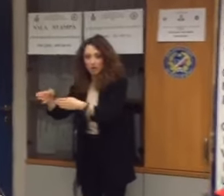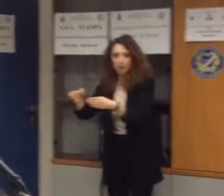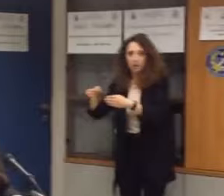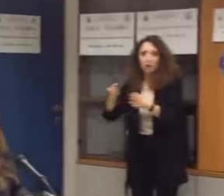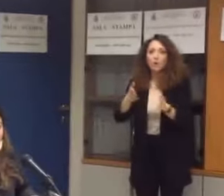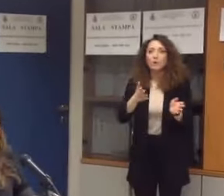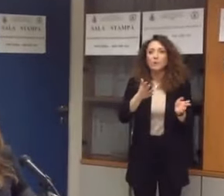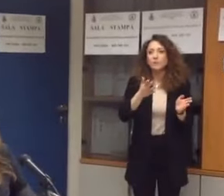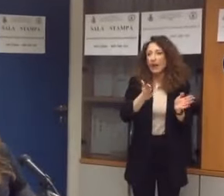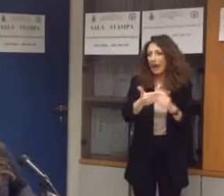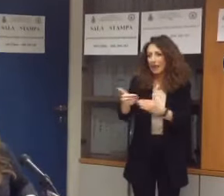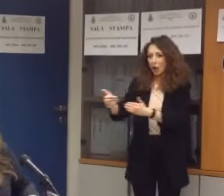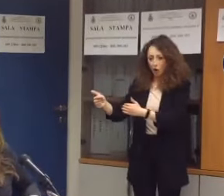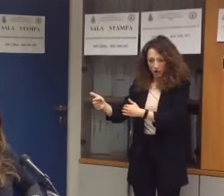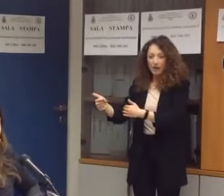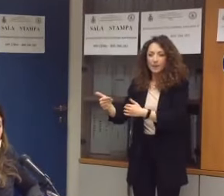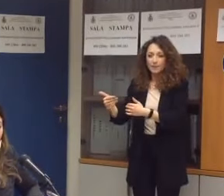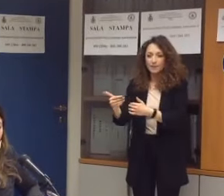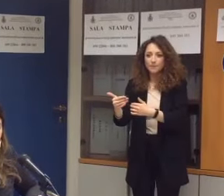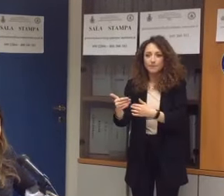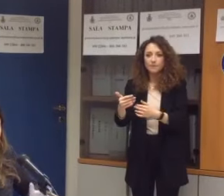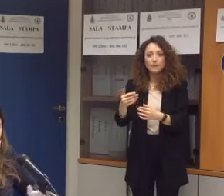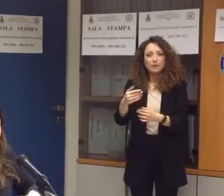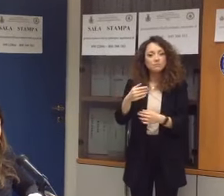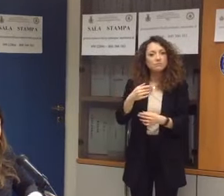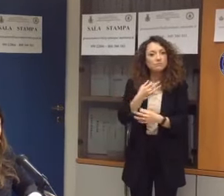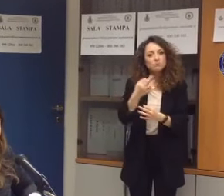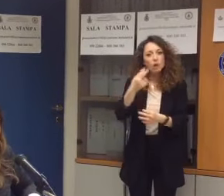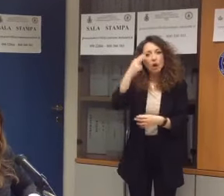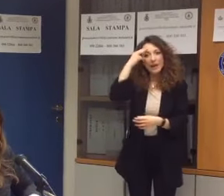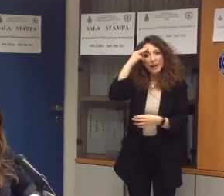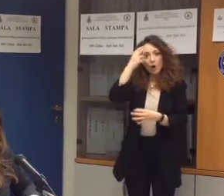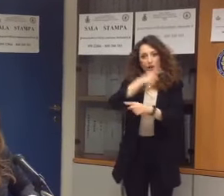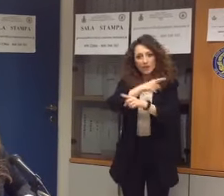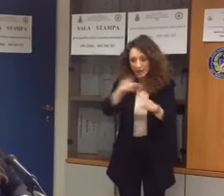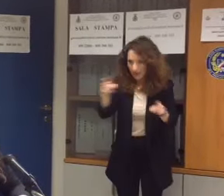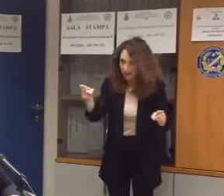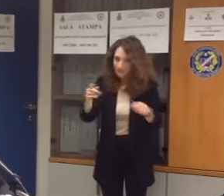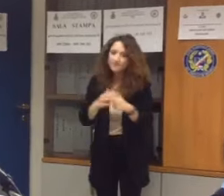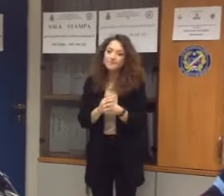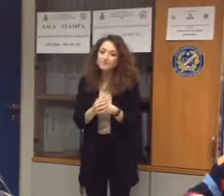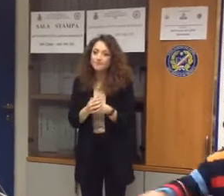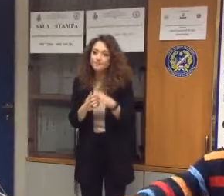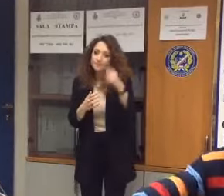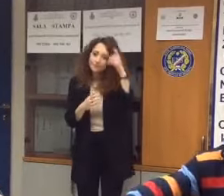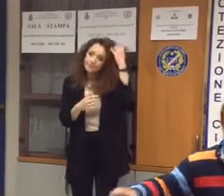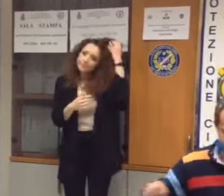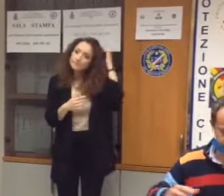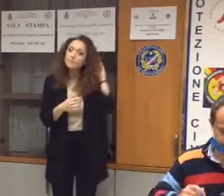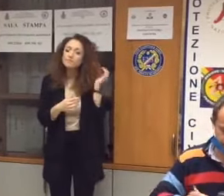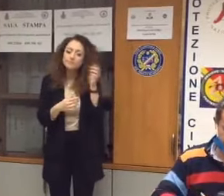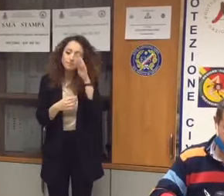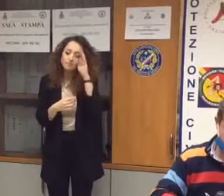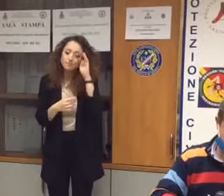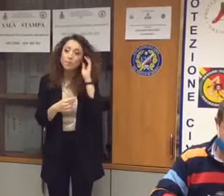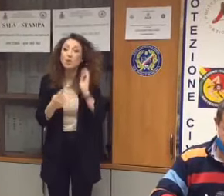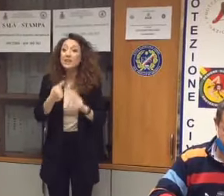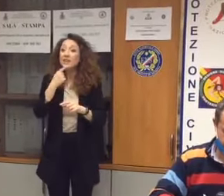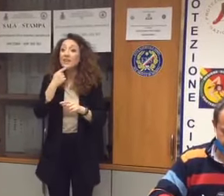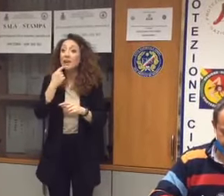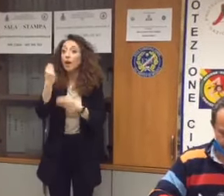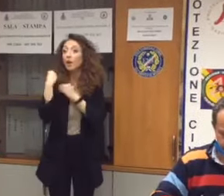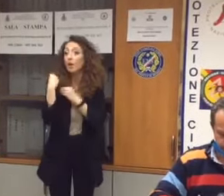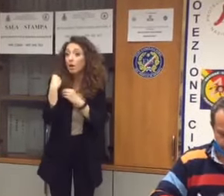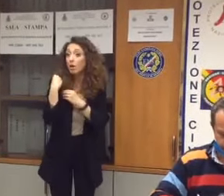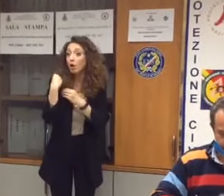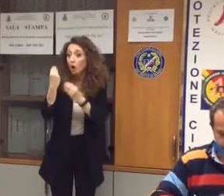che chi si presenta a formulare la domanda, o chi la fa direttamente, sa bene in quale categoria rientra, perché un po'